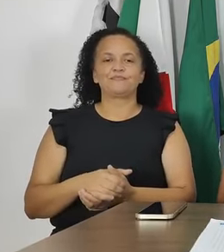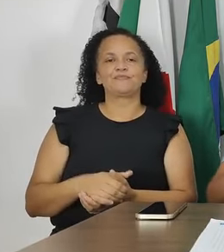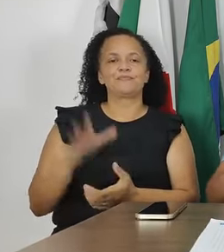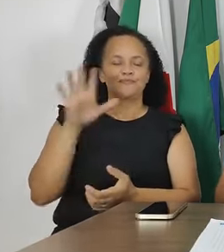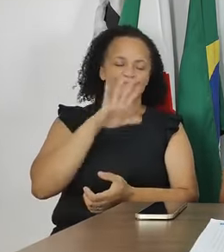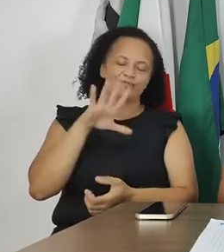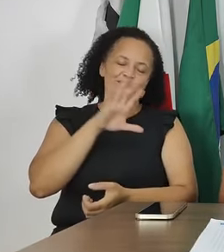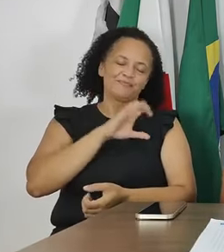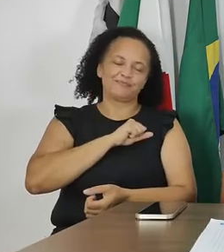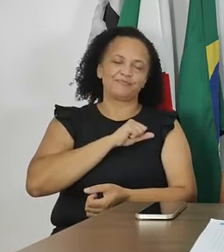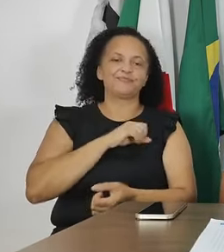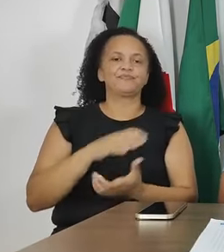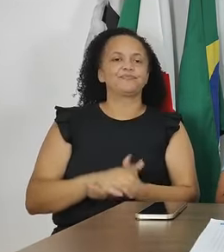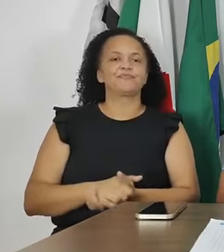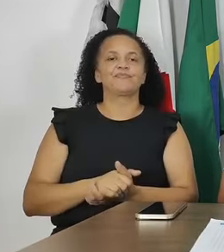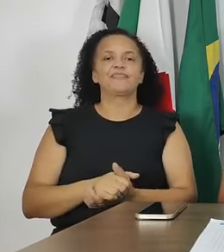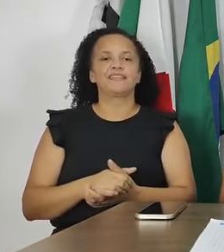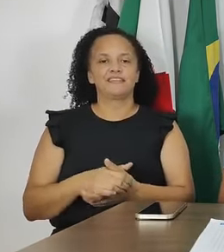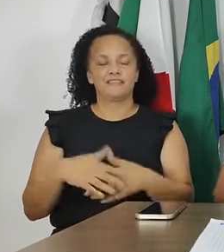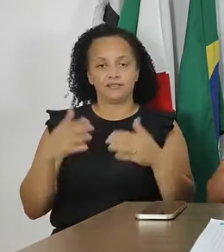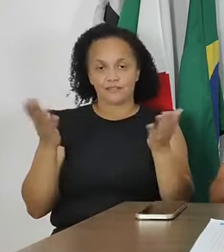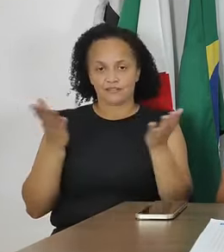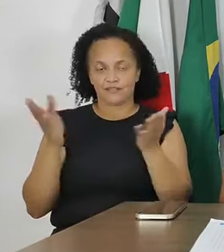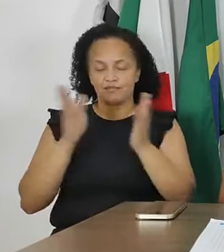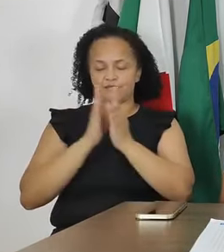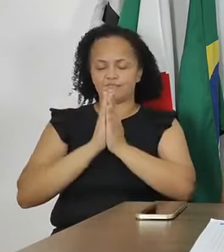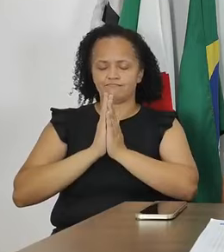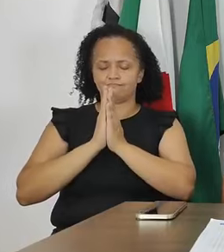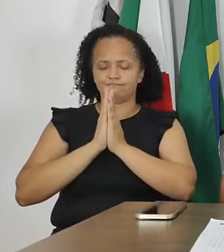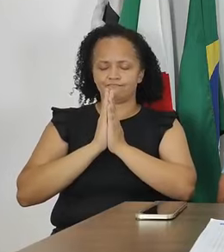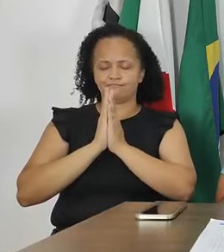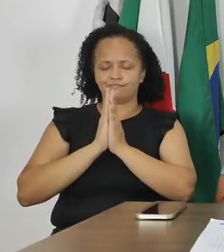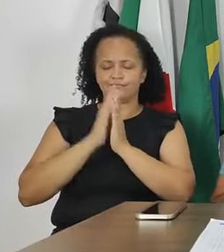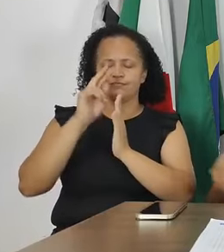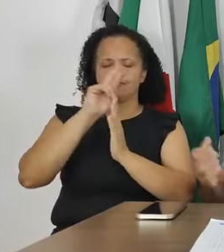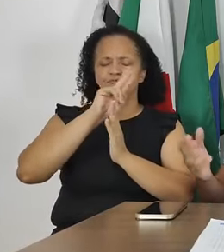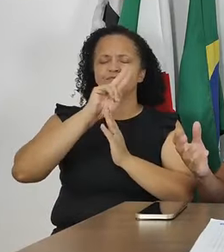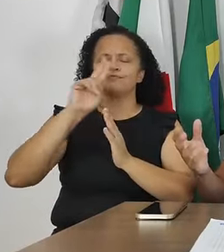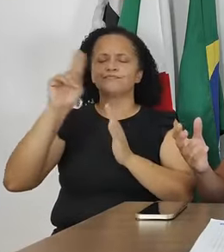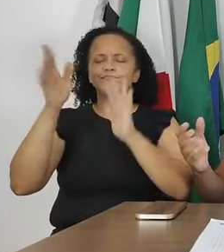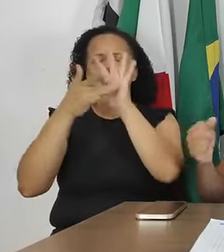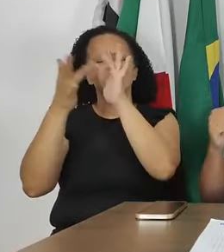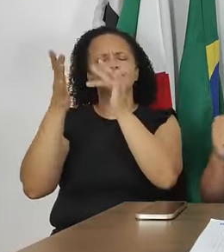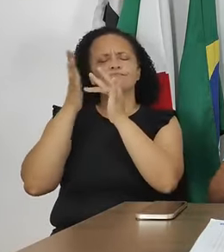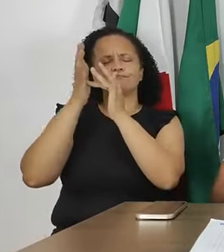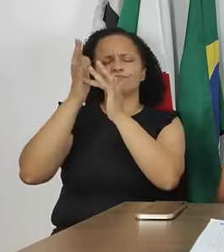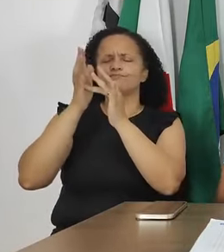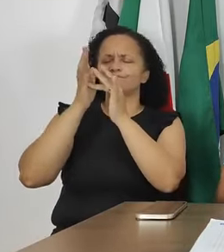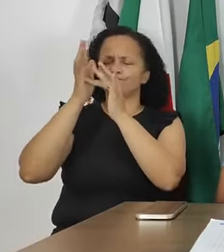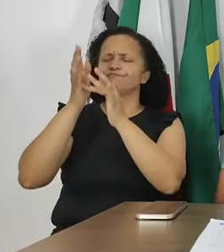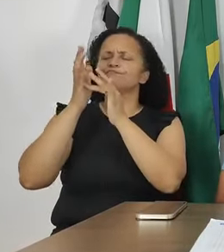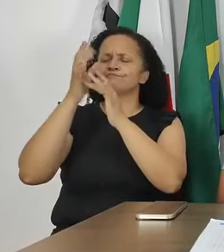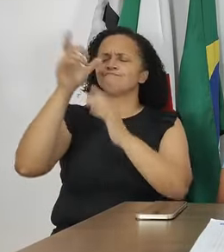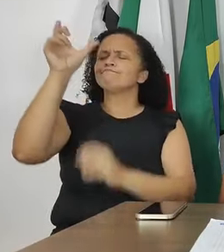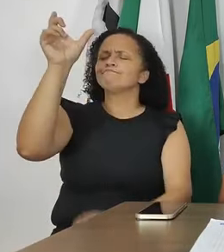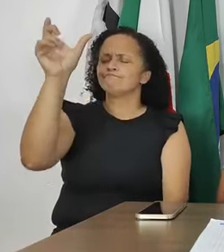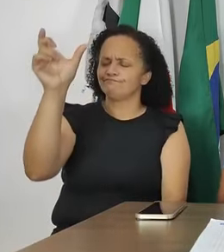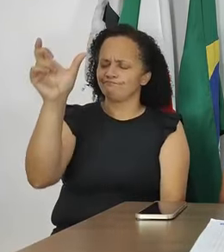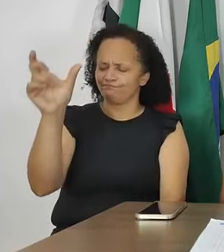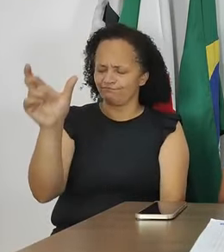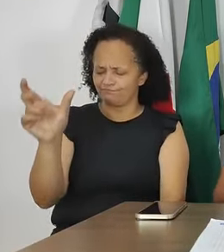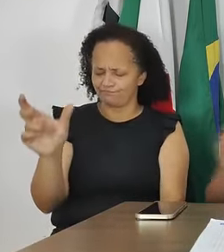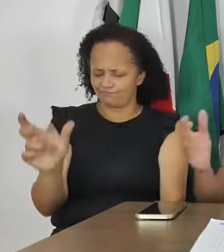Então vamos para a ministração da palavra. Feche os teus olhos. Pai, em nome de Jesus, nós entramos na tua presença,